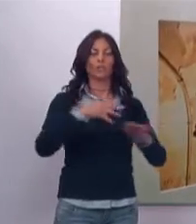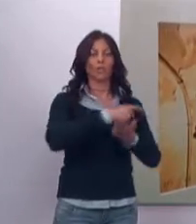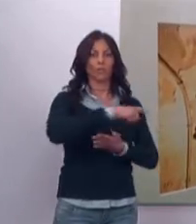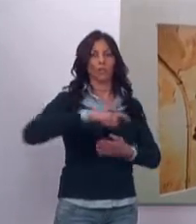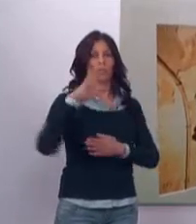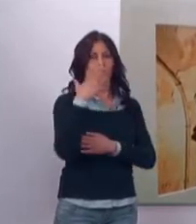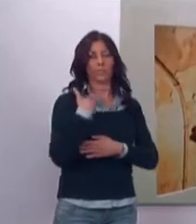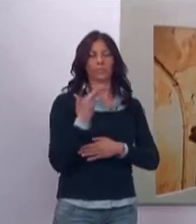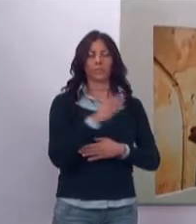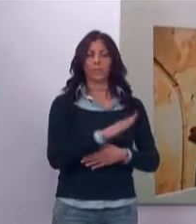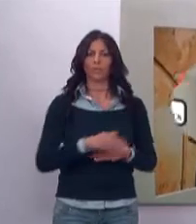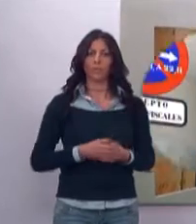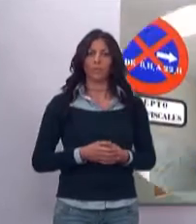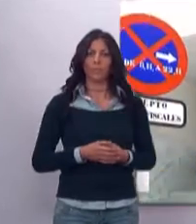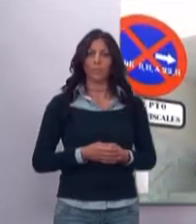tropical.